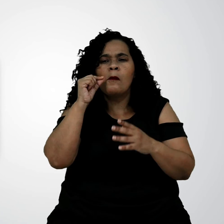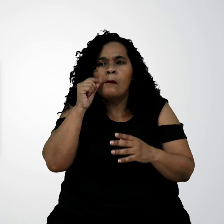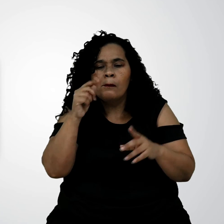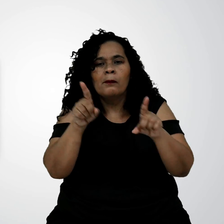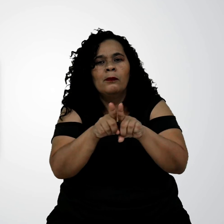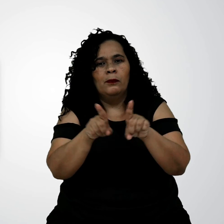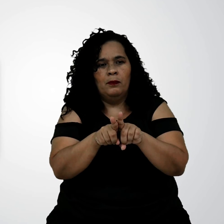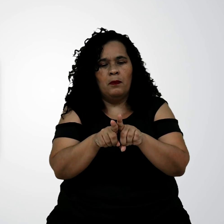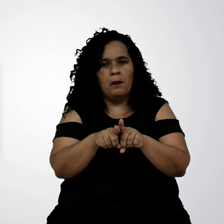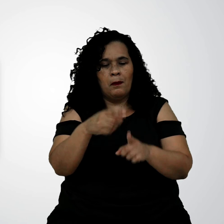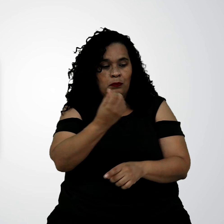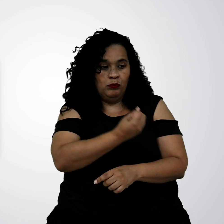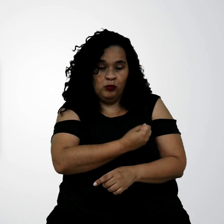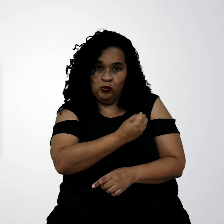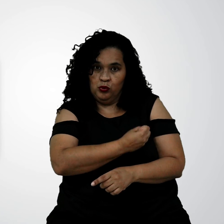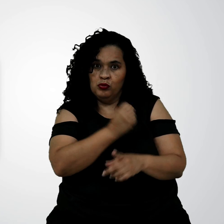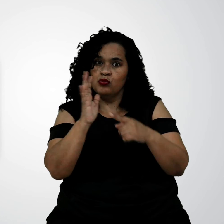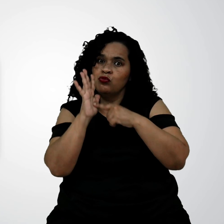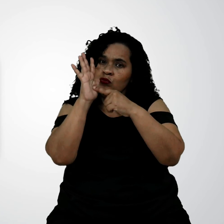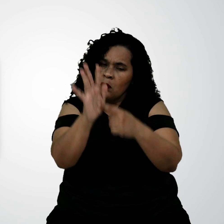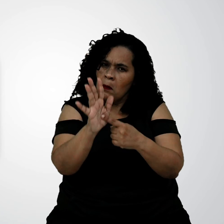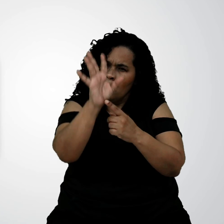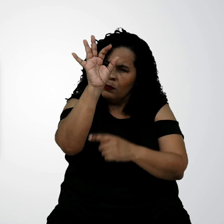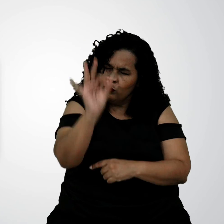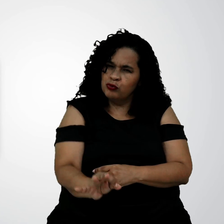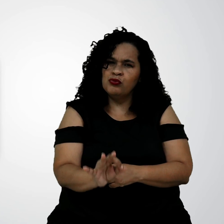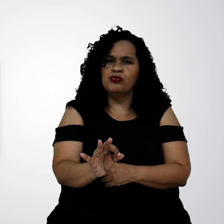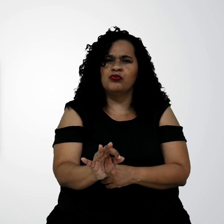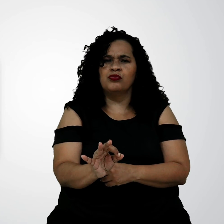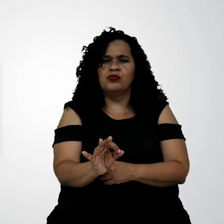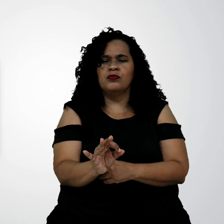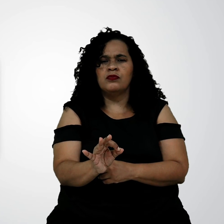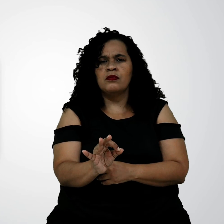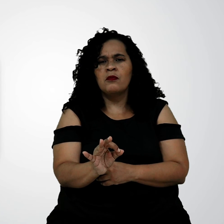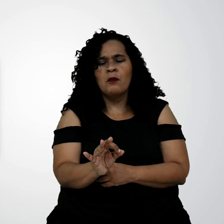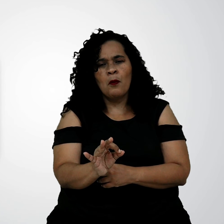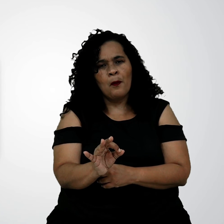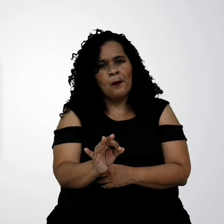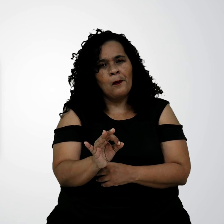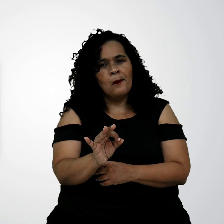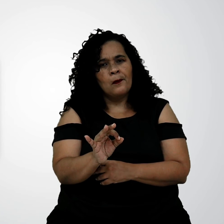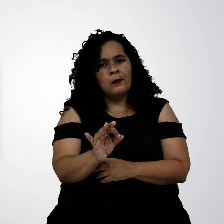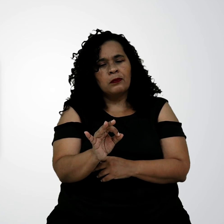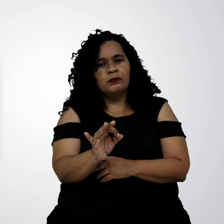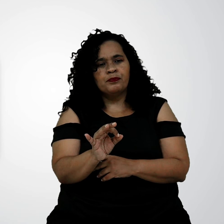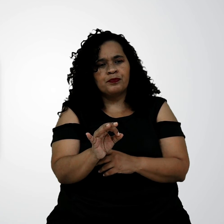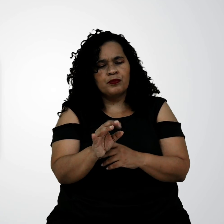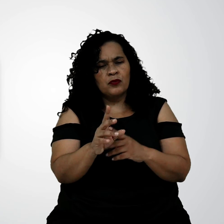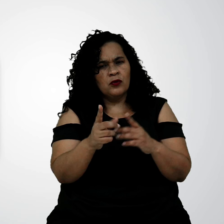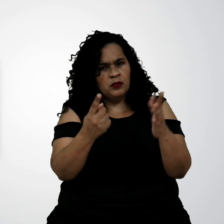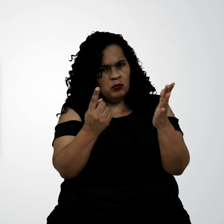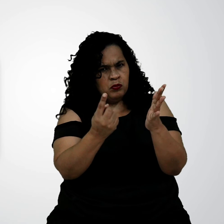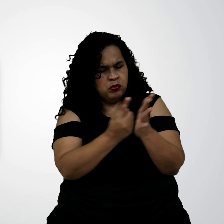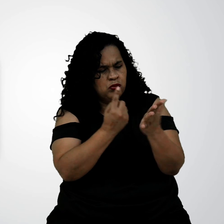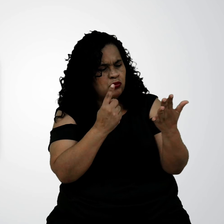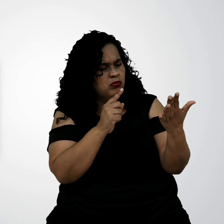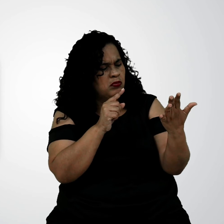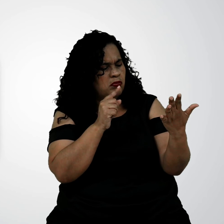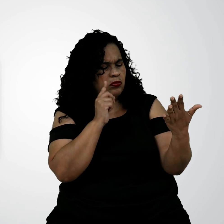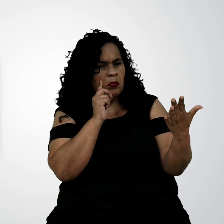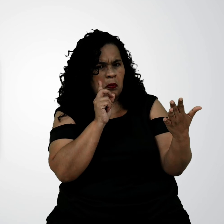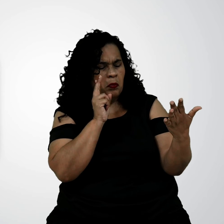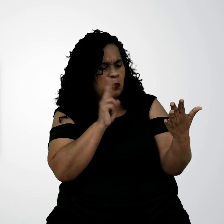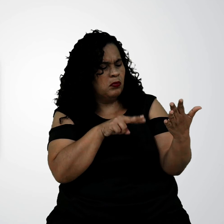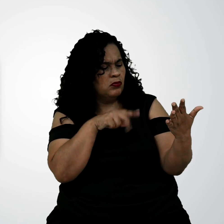mentem, números são exatos, então coloca tudo. E aí você faz algumas perguntas para esses números.